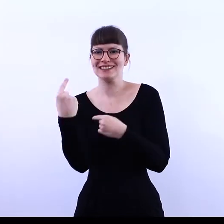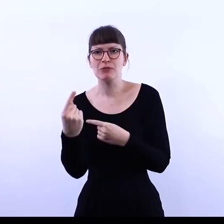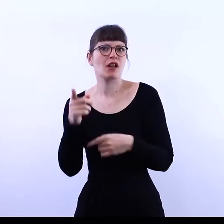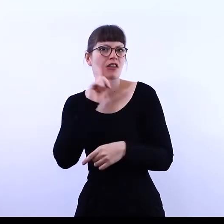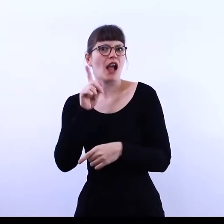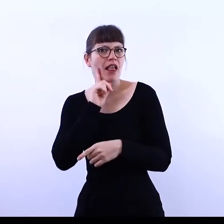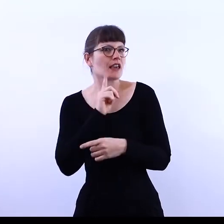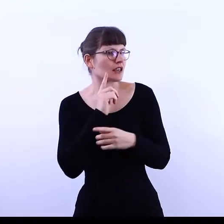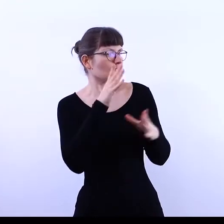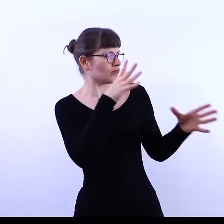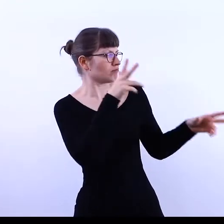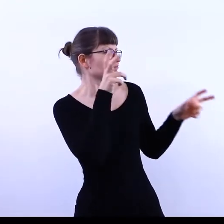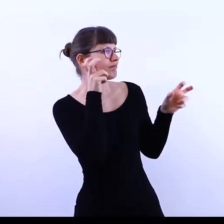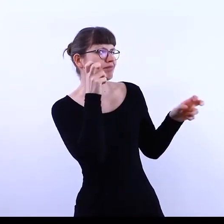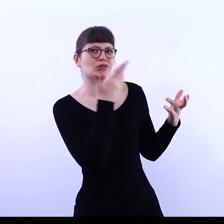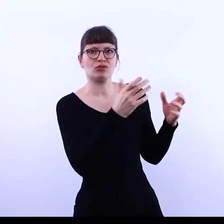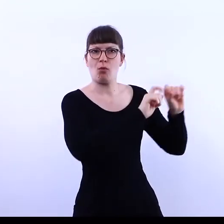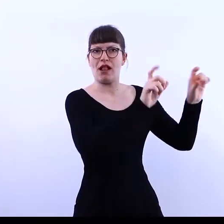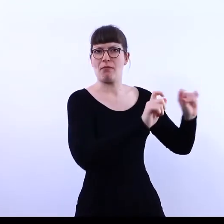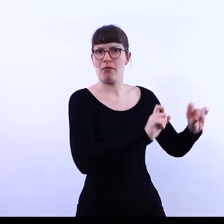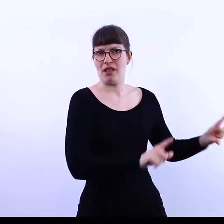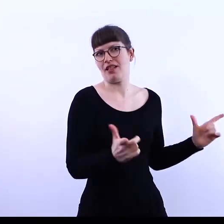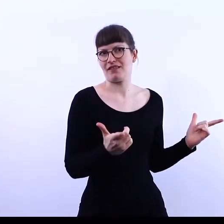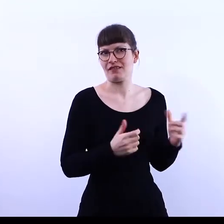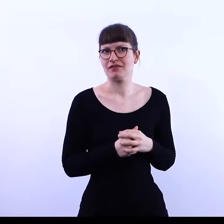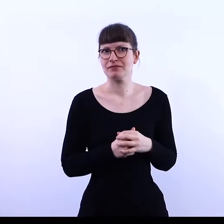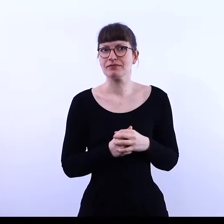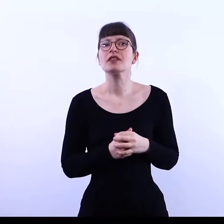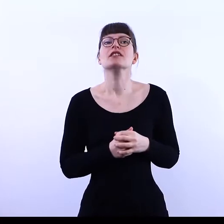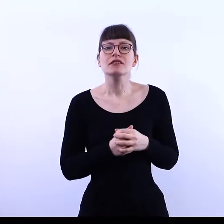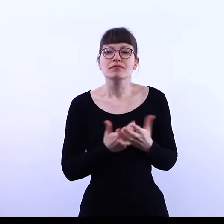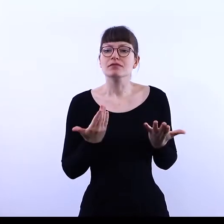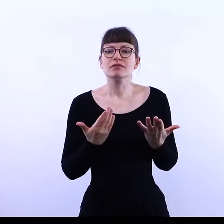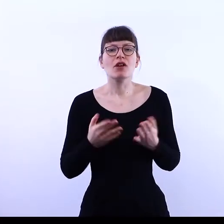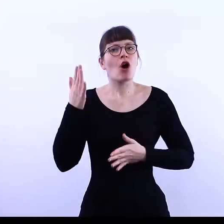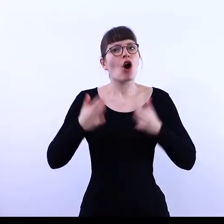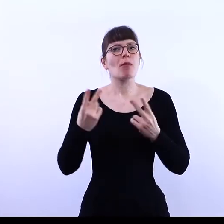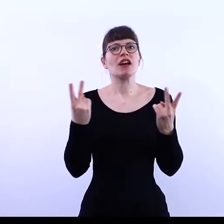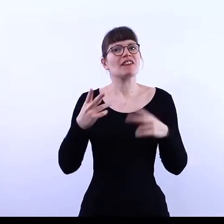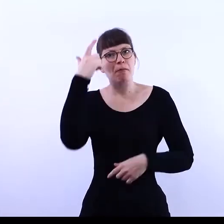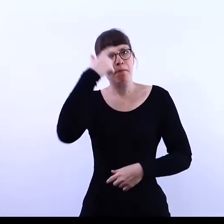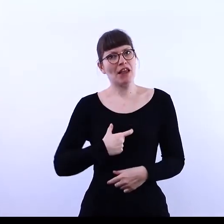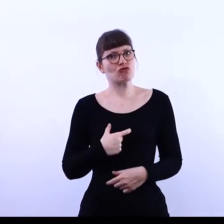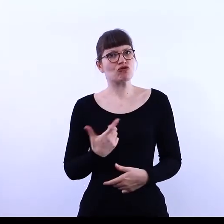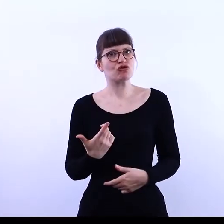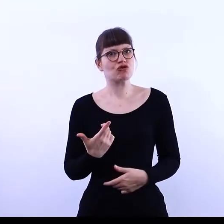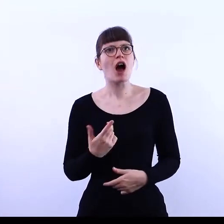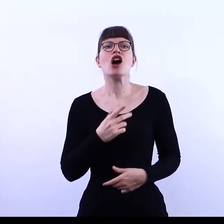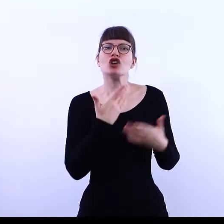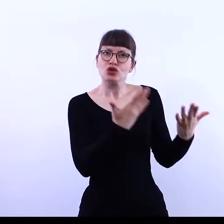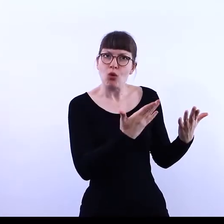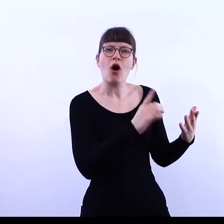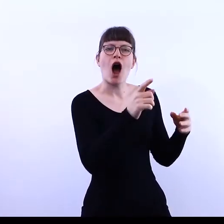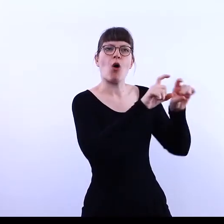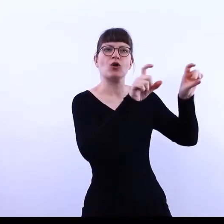tagtäglich sozusagen vor die Nase gehalten worden sind. Die Humanoiden, da verdienen teilweise auch Unternehmen dran, die